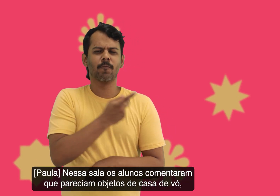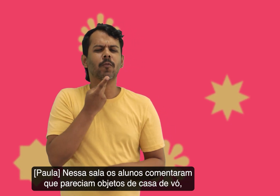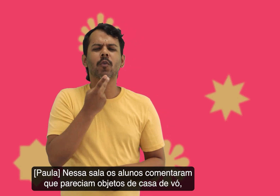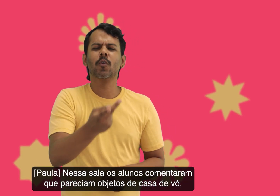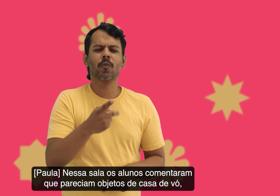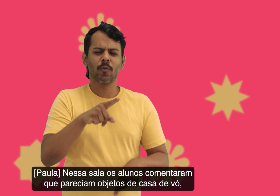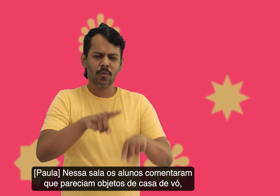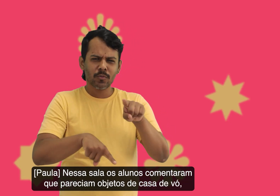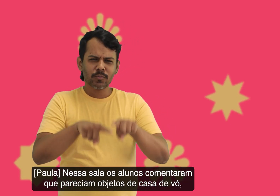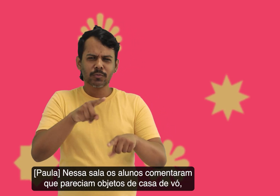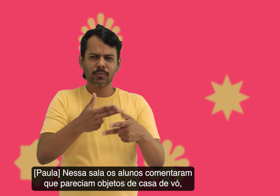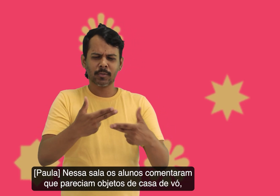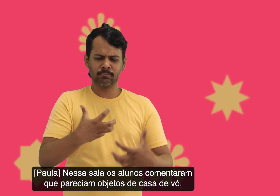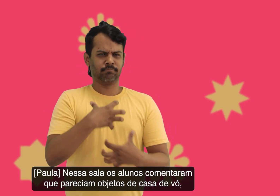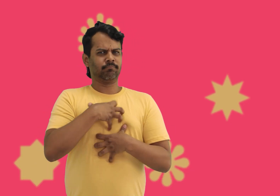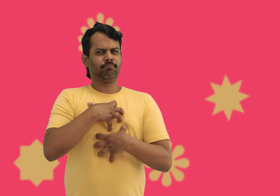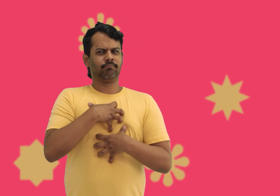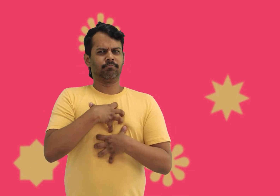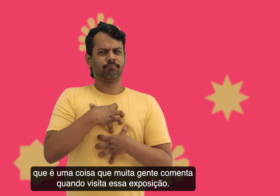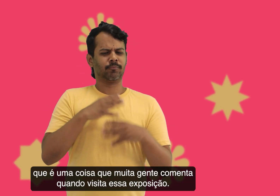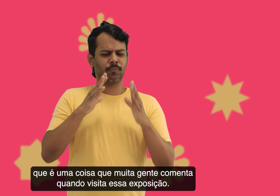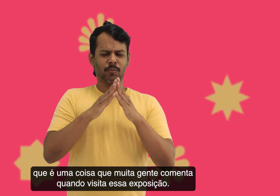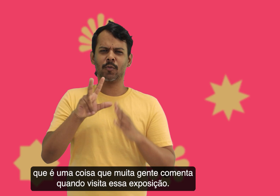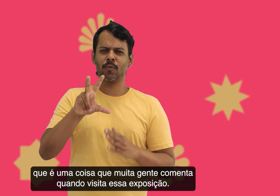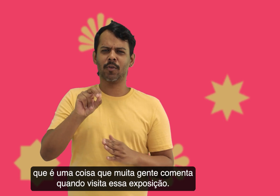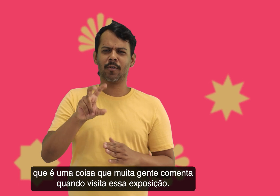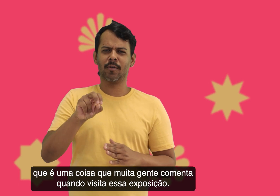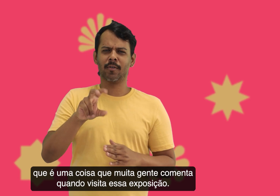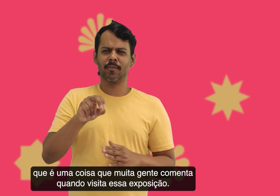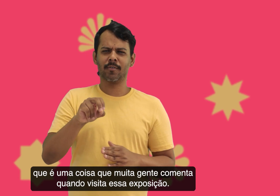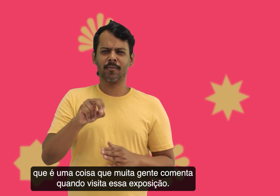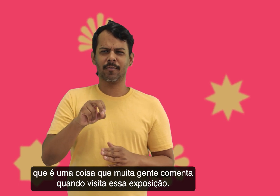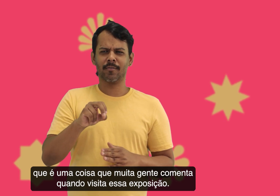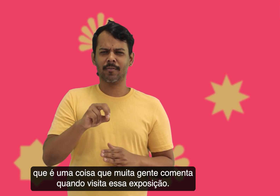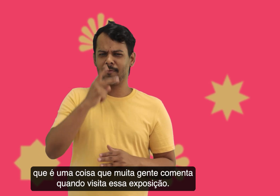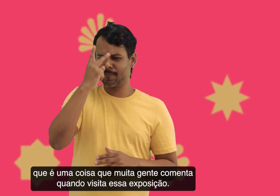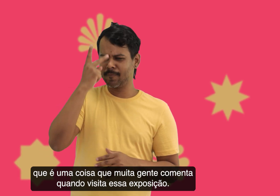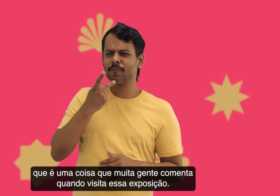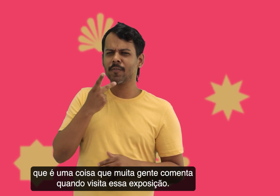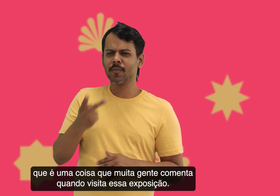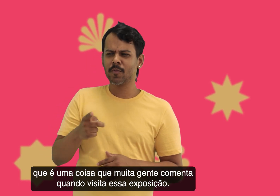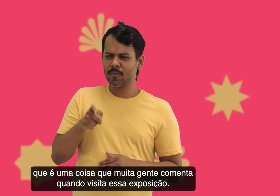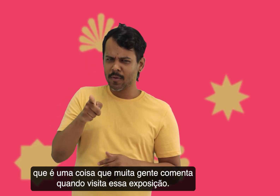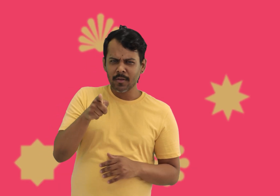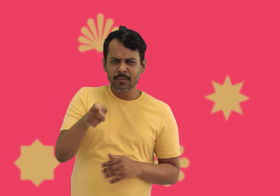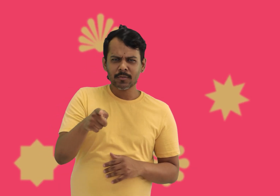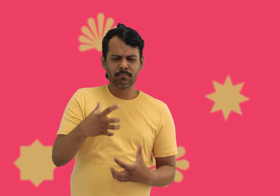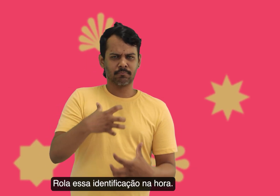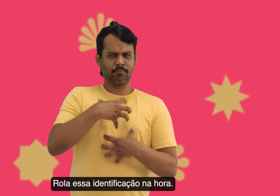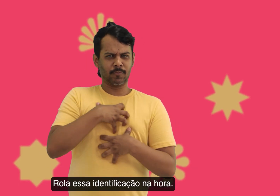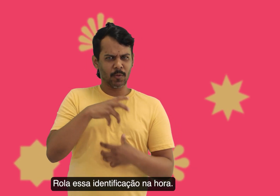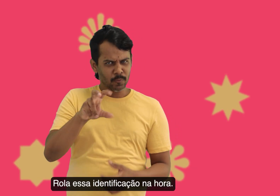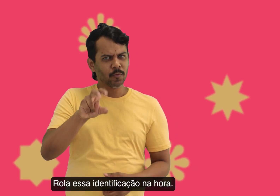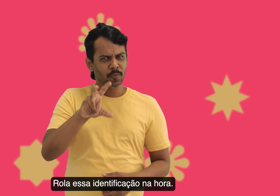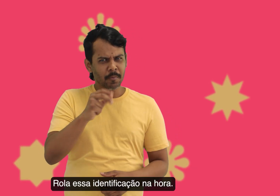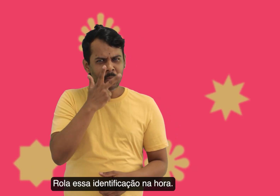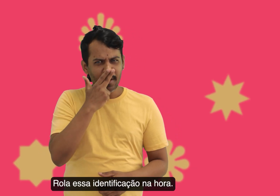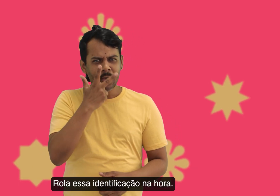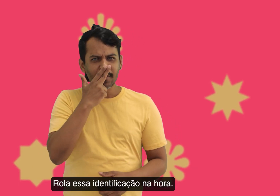pareciam objetos de casa de vó, que é uma coisa que muita gente comenta quando visita essa exposição. Rola essa identificação